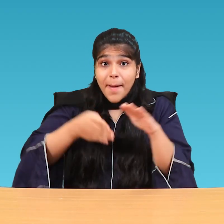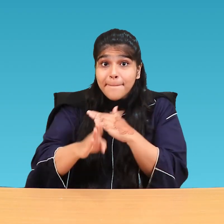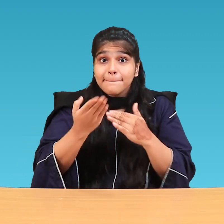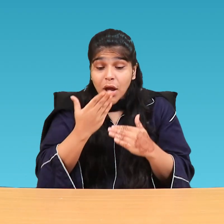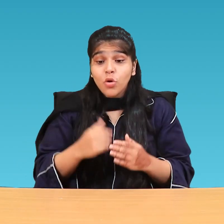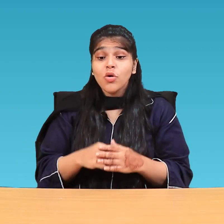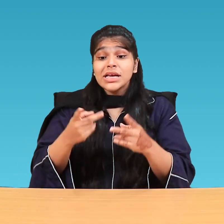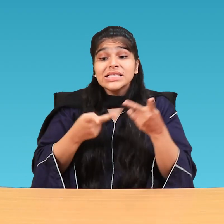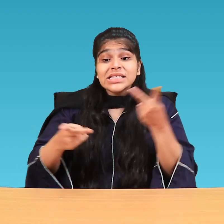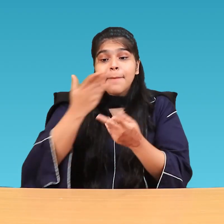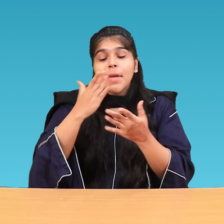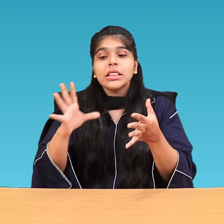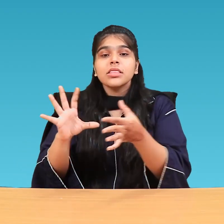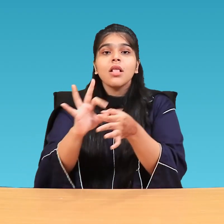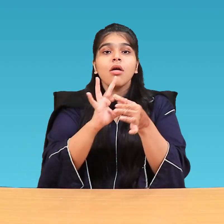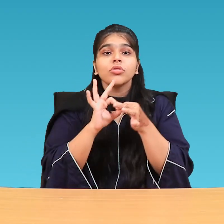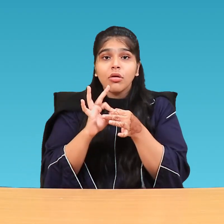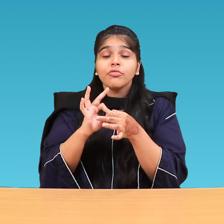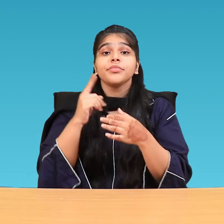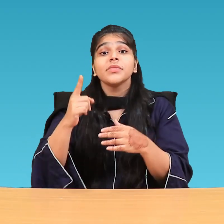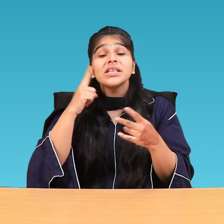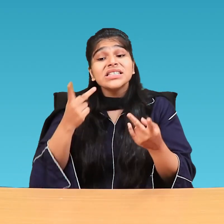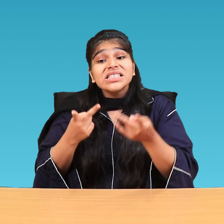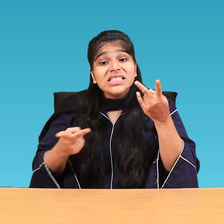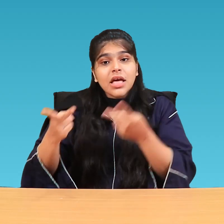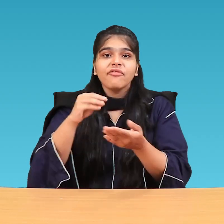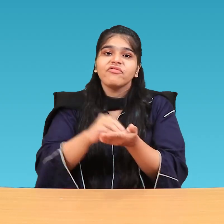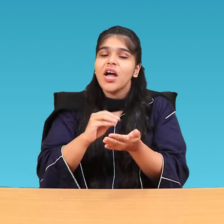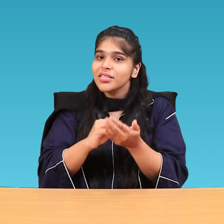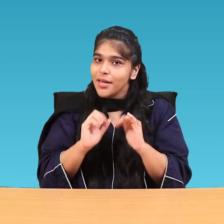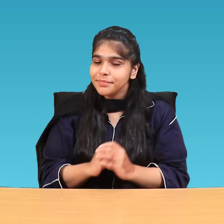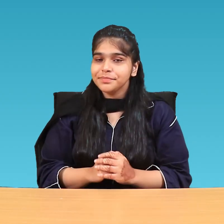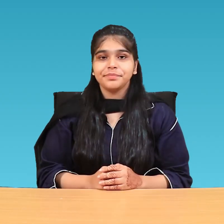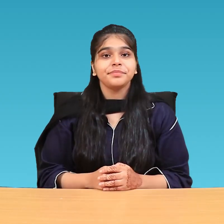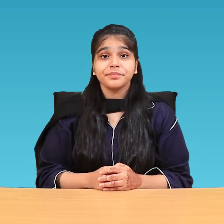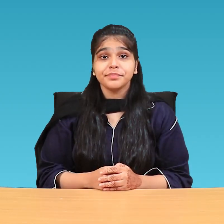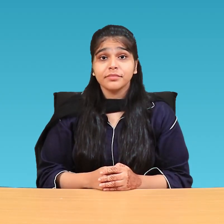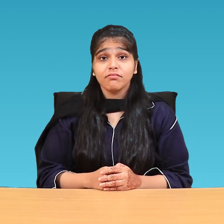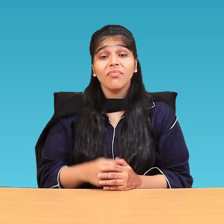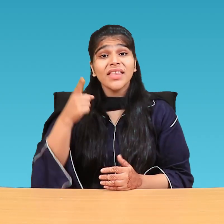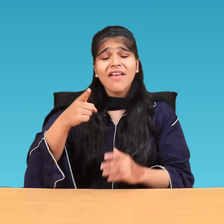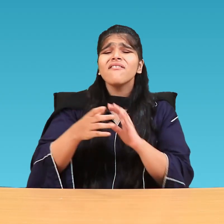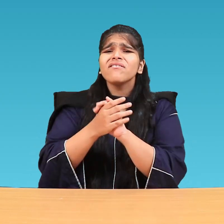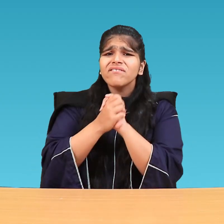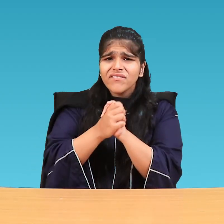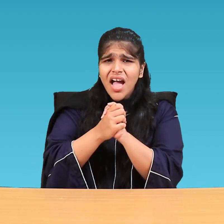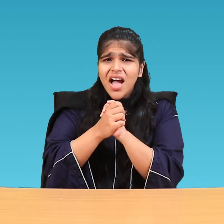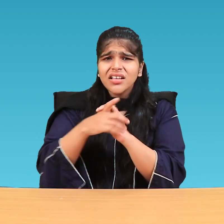ऑफ एजुकेशन मिलेगी, जिससे उसको सेम अपॉर्चुनिटीज मिलेगी। ये वादा एक इट्स लाइक अ ड्रीम कम